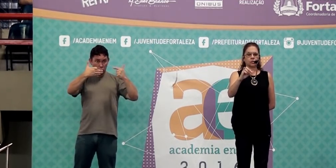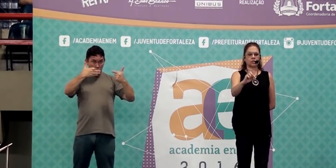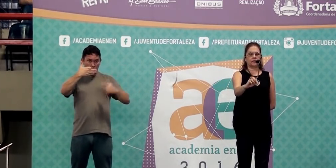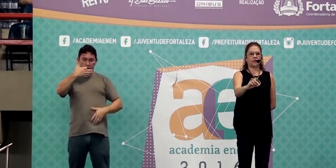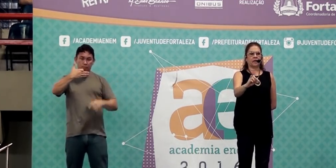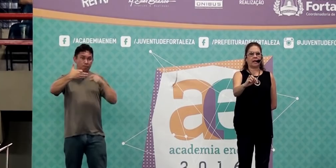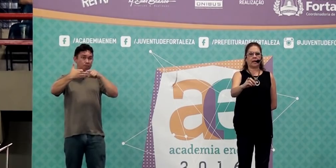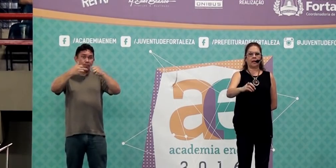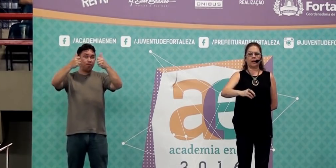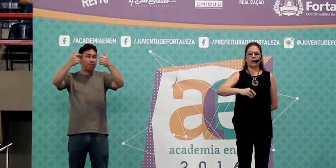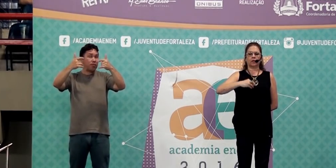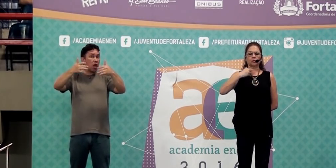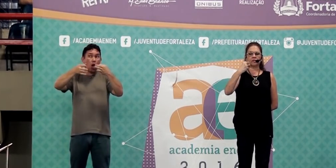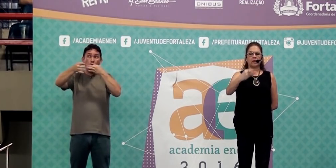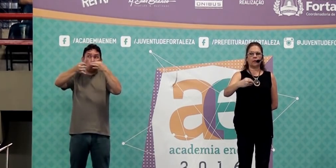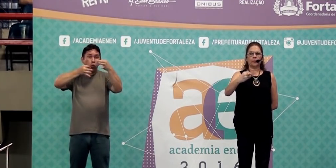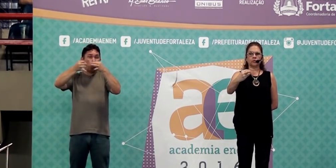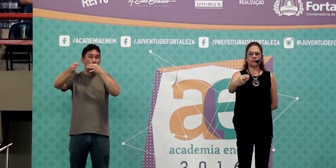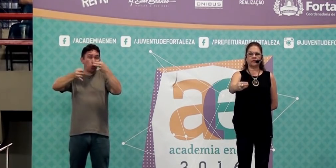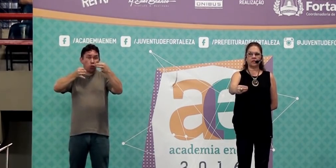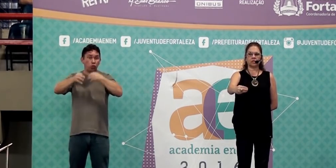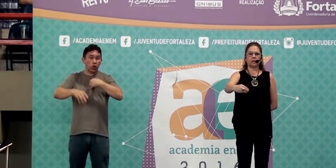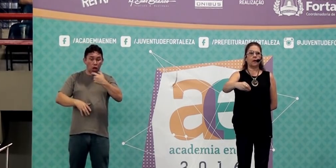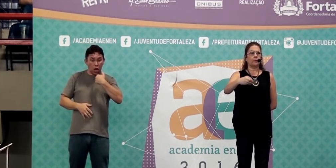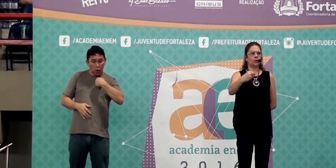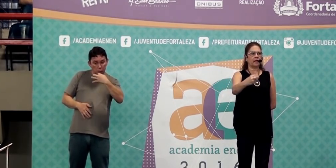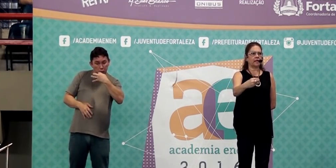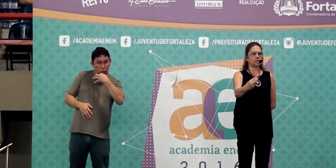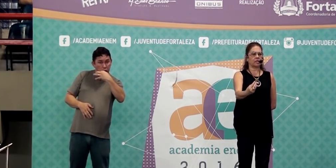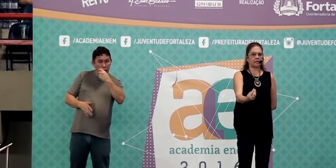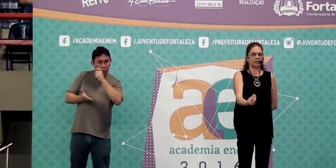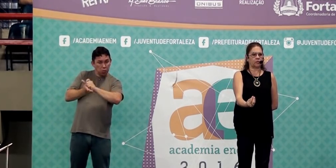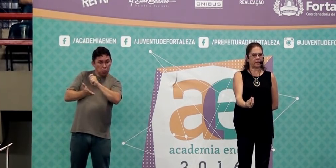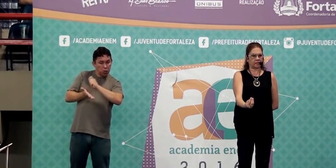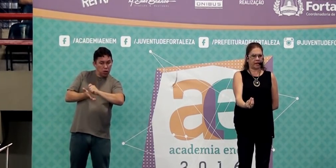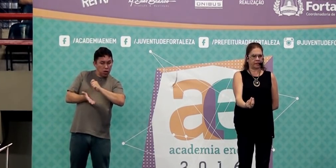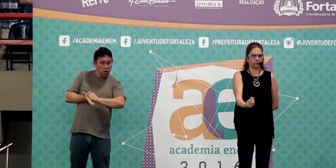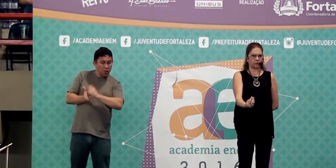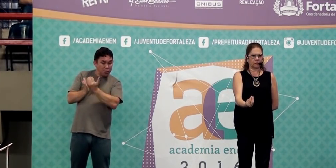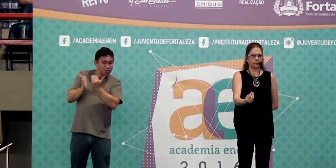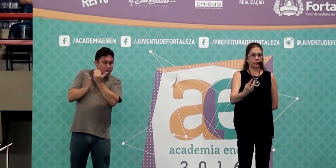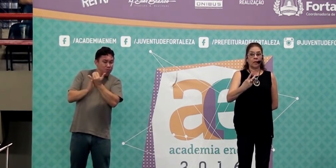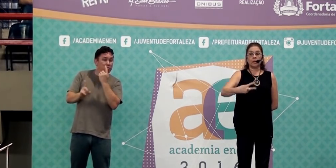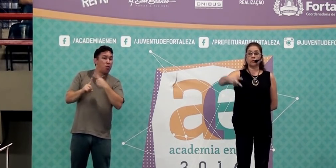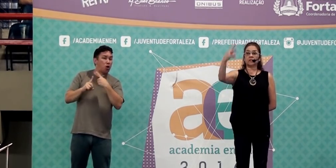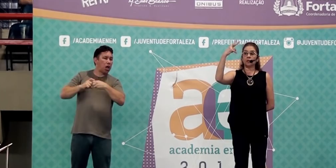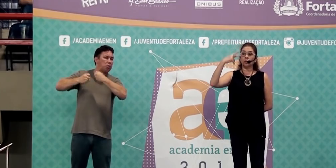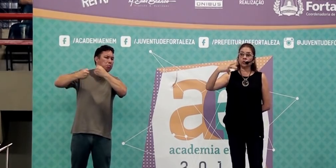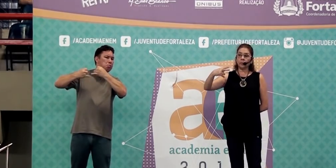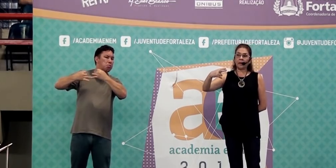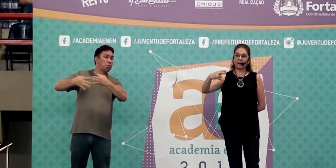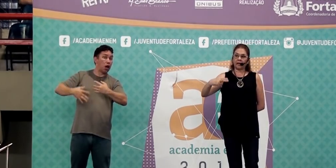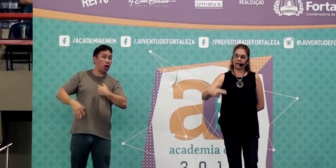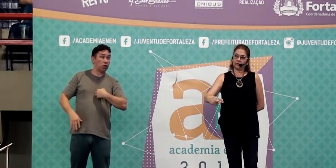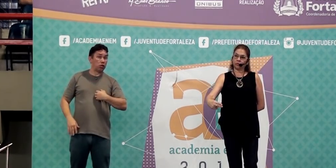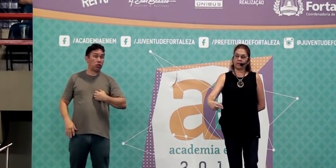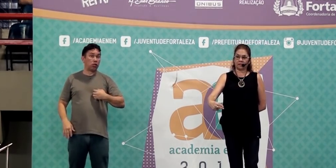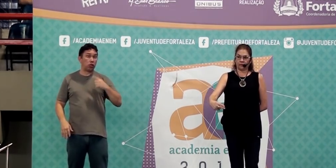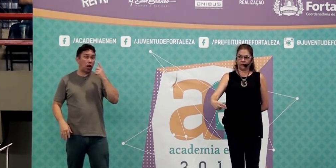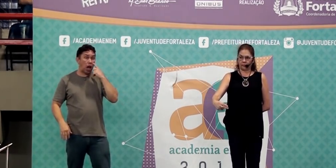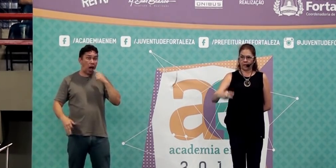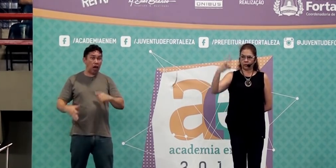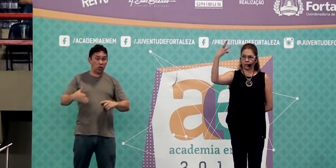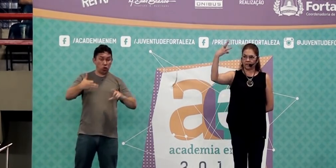para justificar que o seu ponto de vista, por que está tendo excessos. E o segundo parágrafo